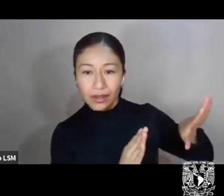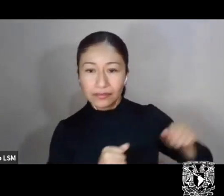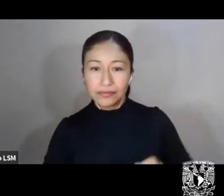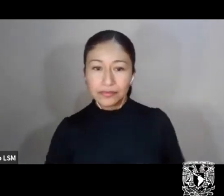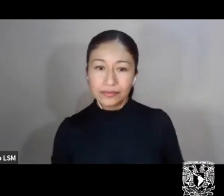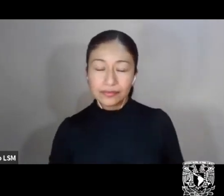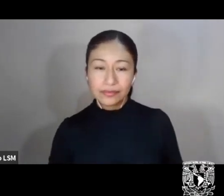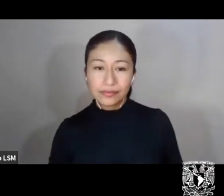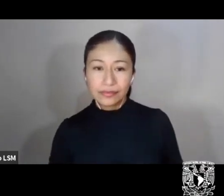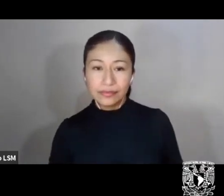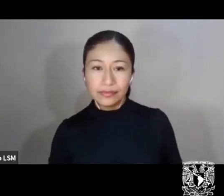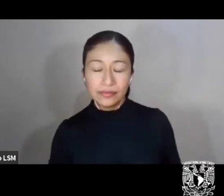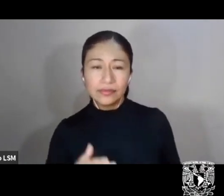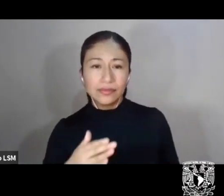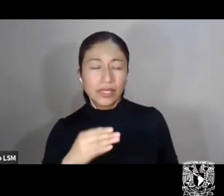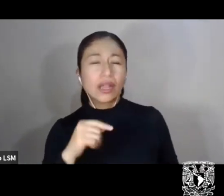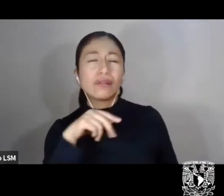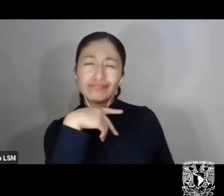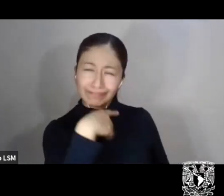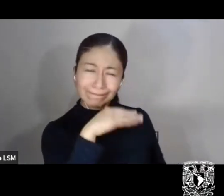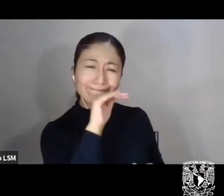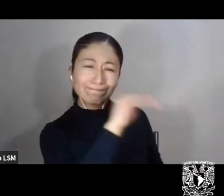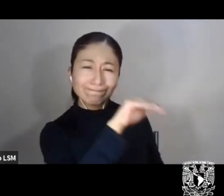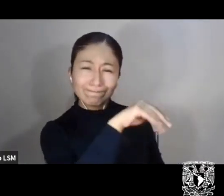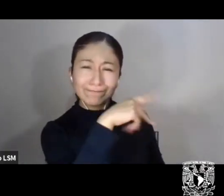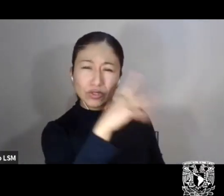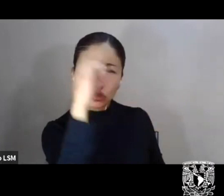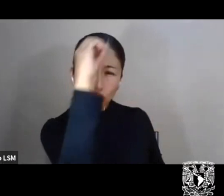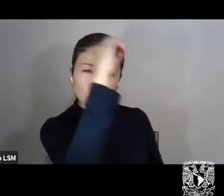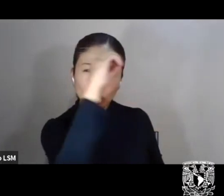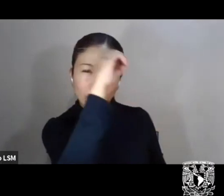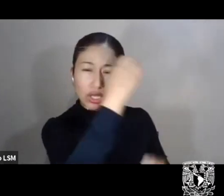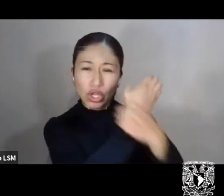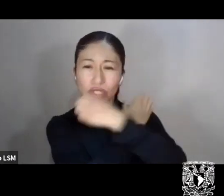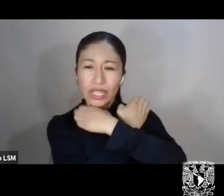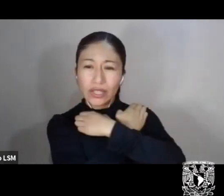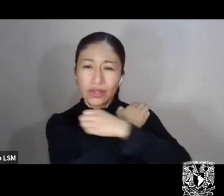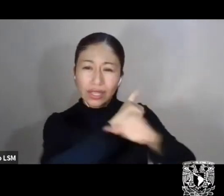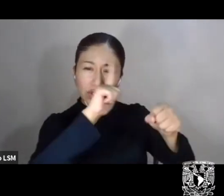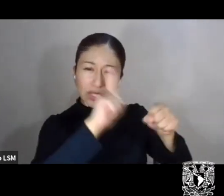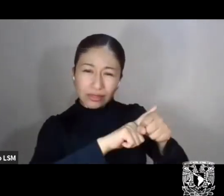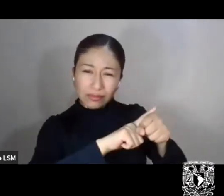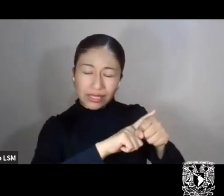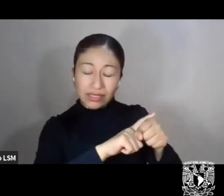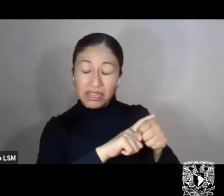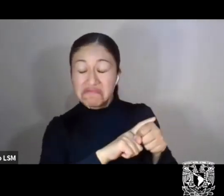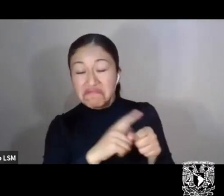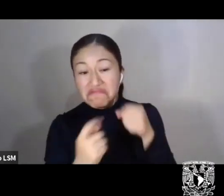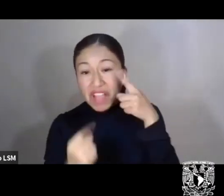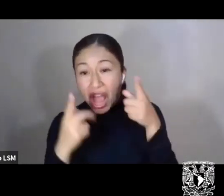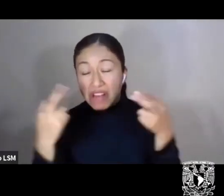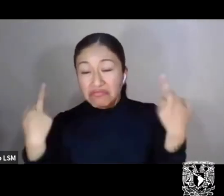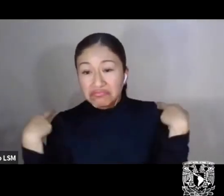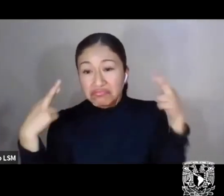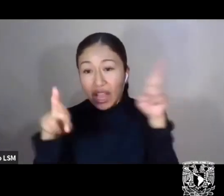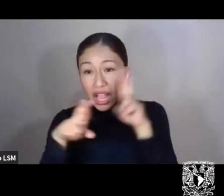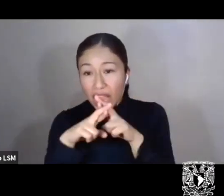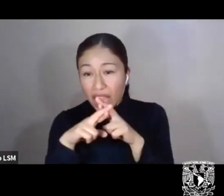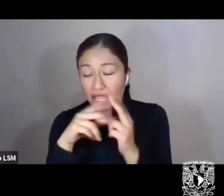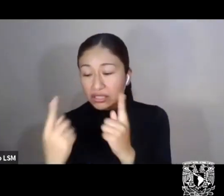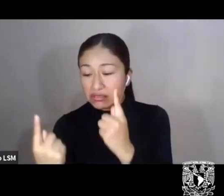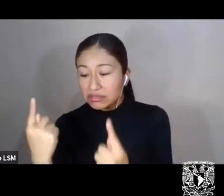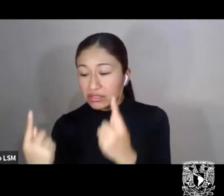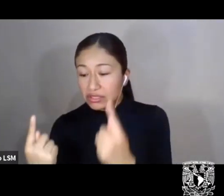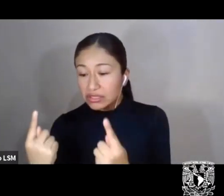me gustaría conocer tu opinión respecto a la educación especial. Hay muchos colectivos de docentes que defienden a esta como la